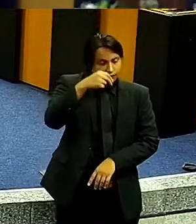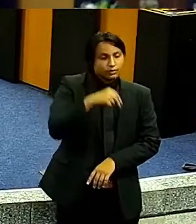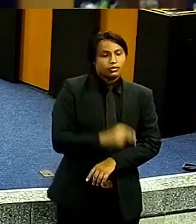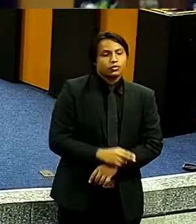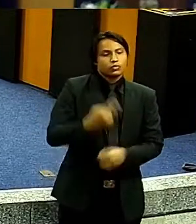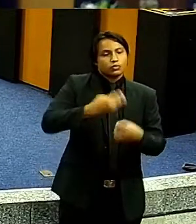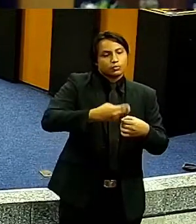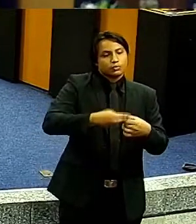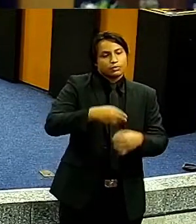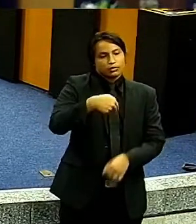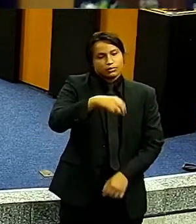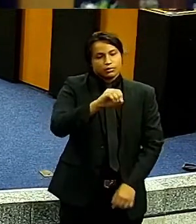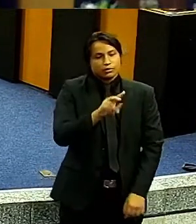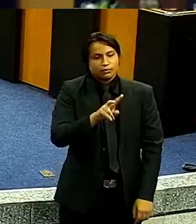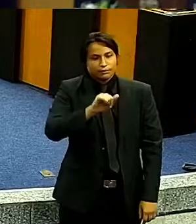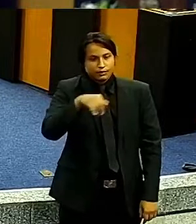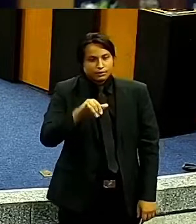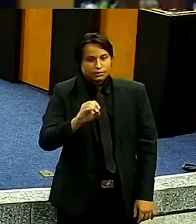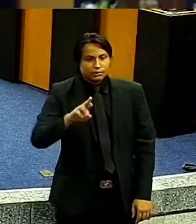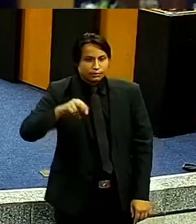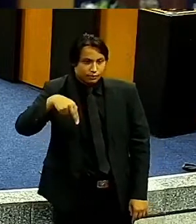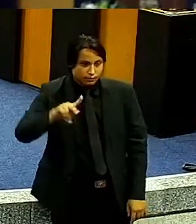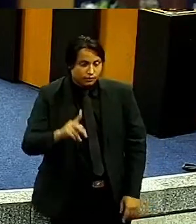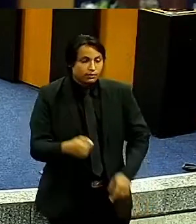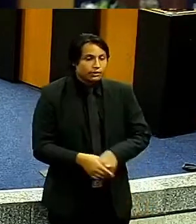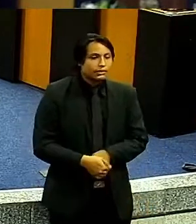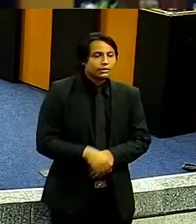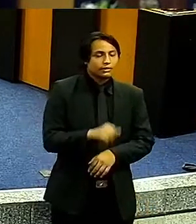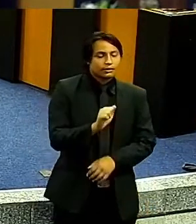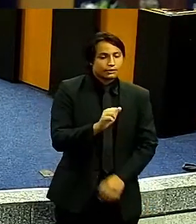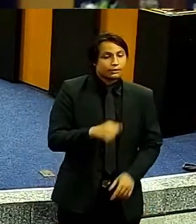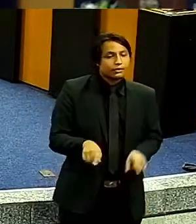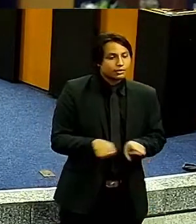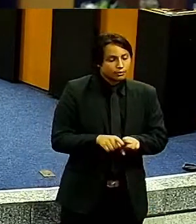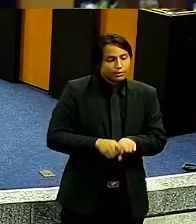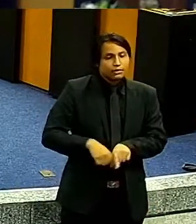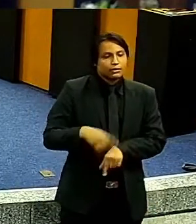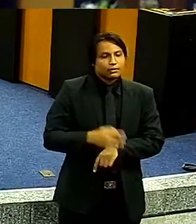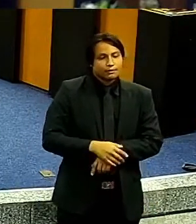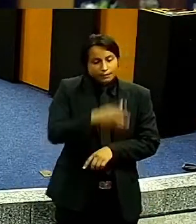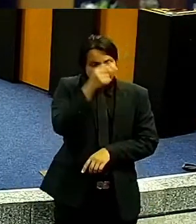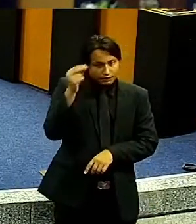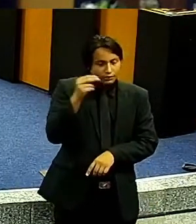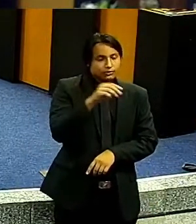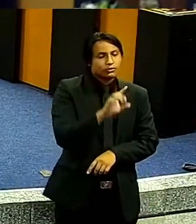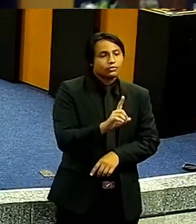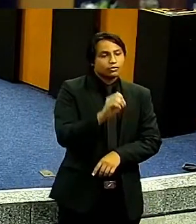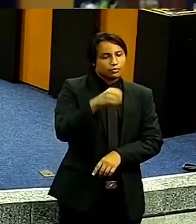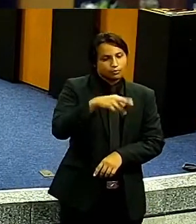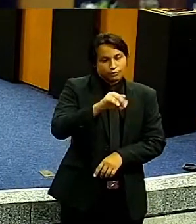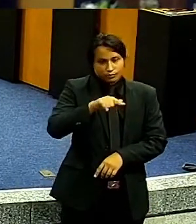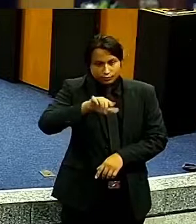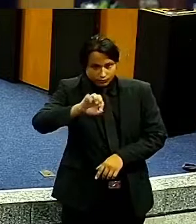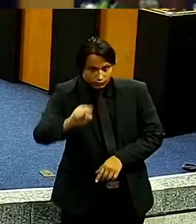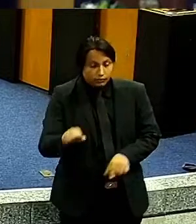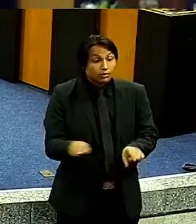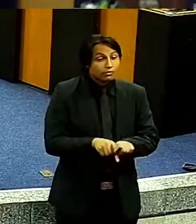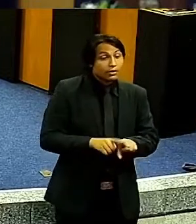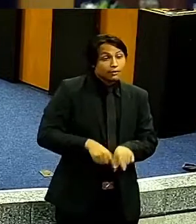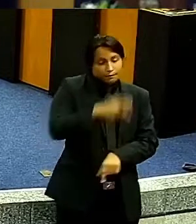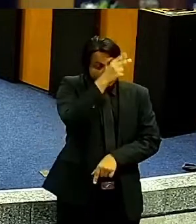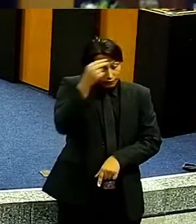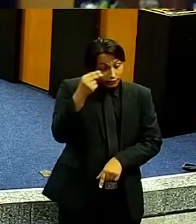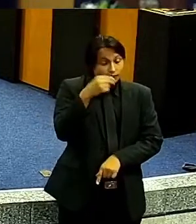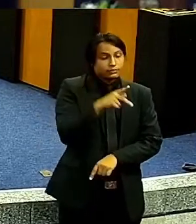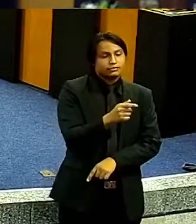Castro prefeito de São Domingos do Azeitão Lourival Leandro dos Santos Júnior prefeito de pasos bons